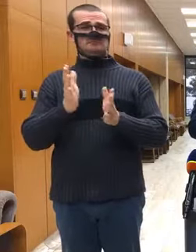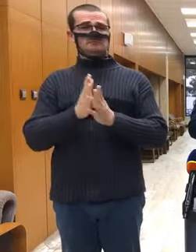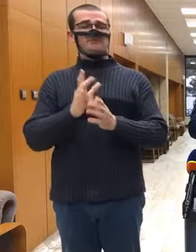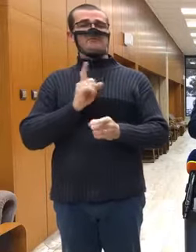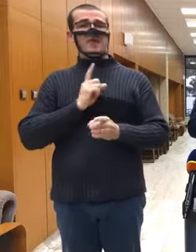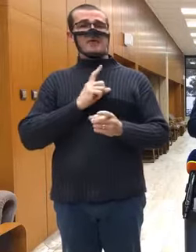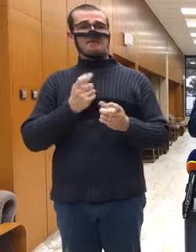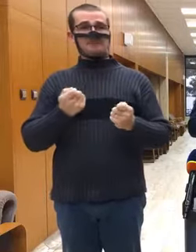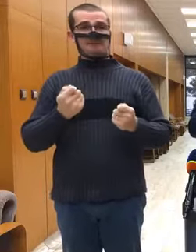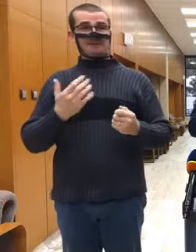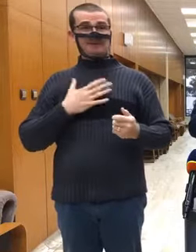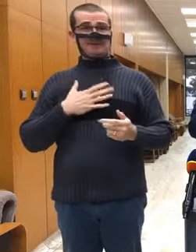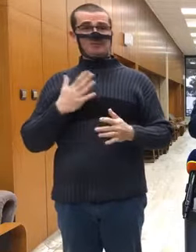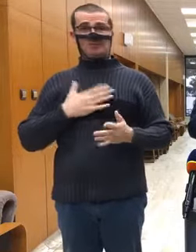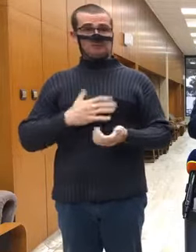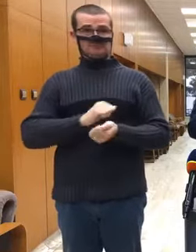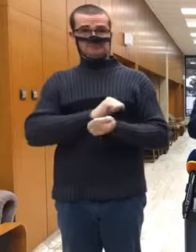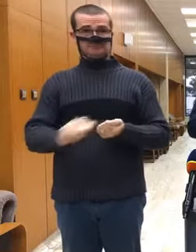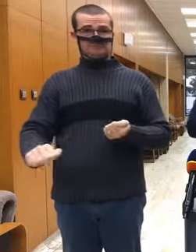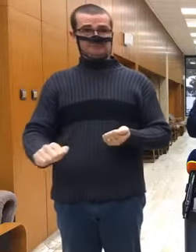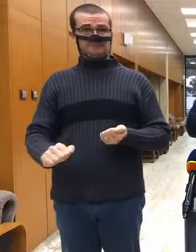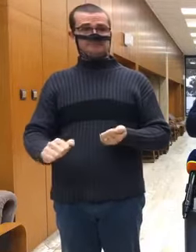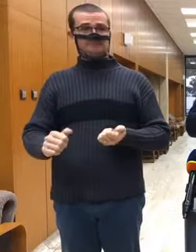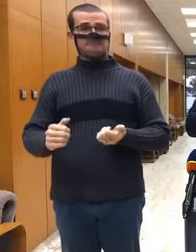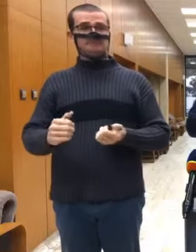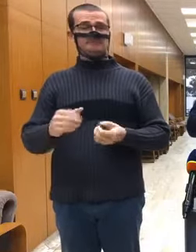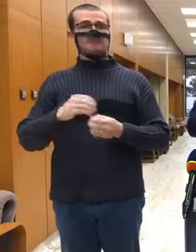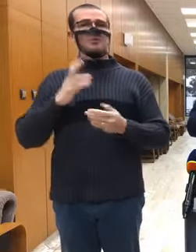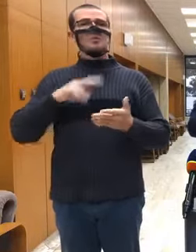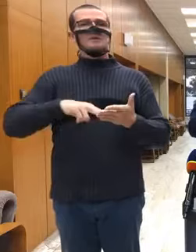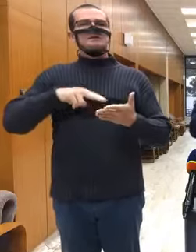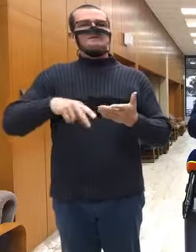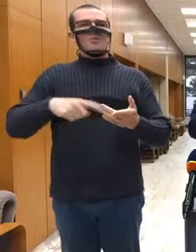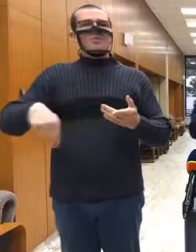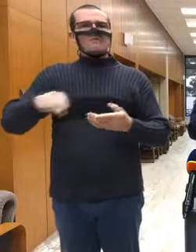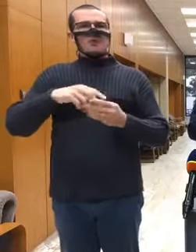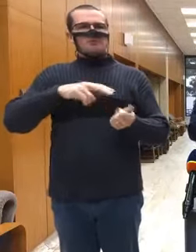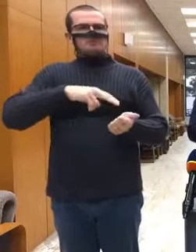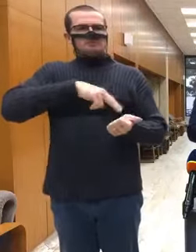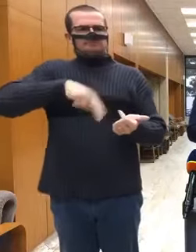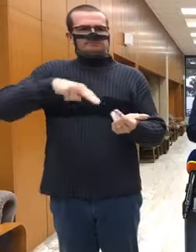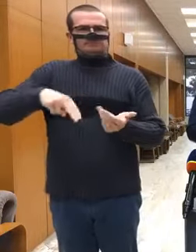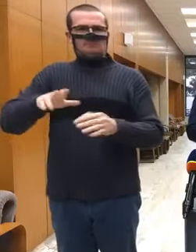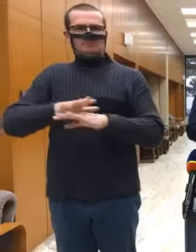peniaze máme vyčerpané, takto zazmluvnené, aby som bol korektný.